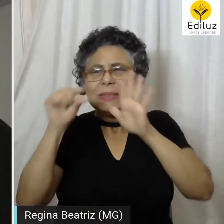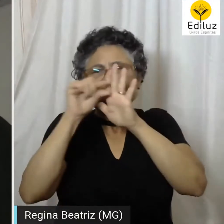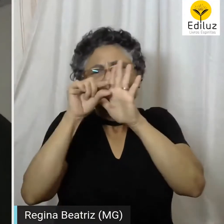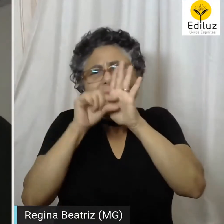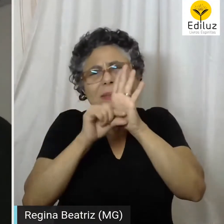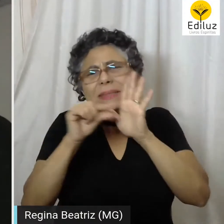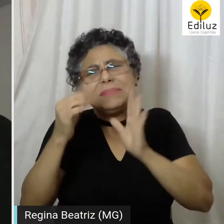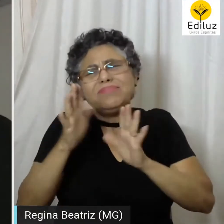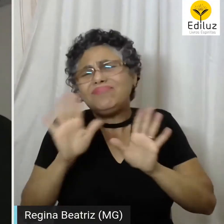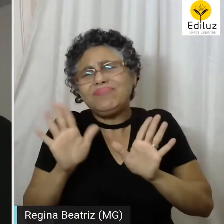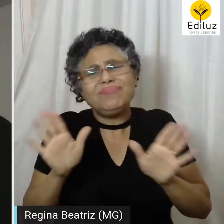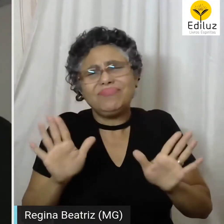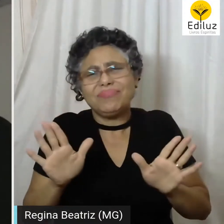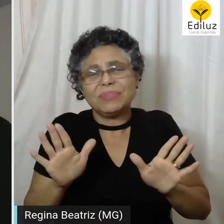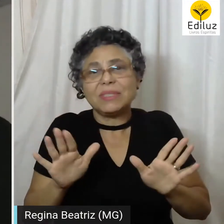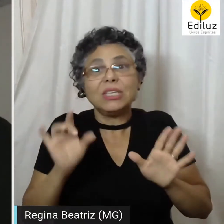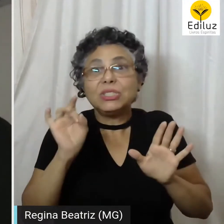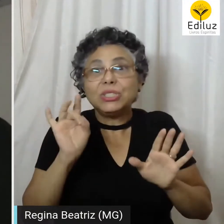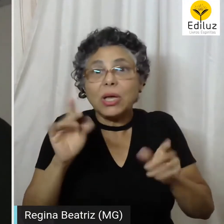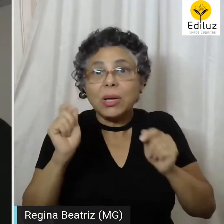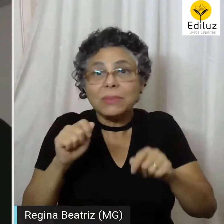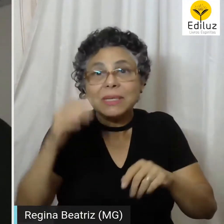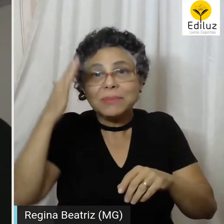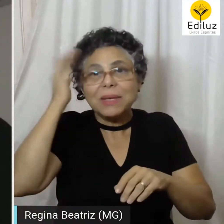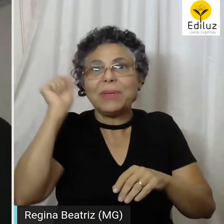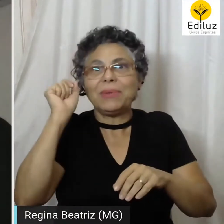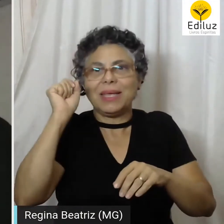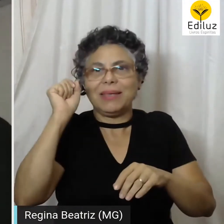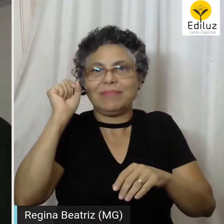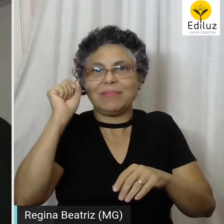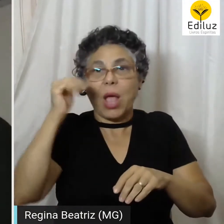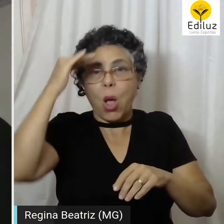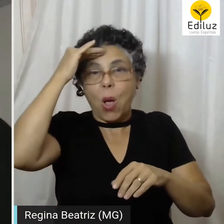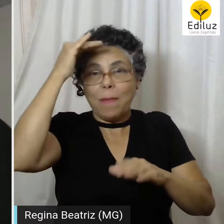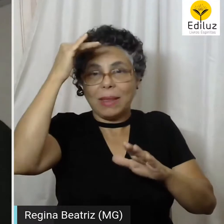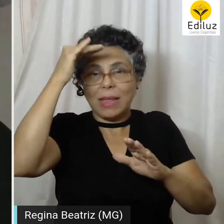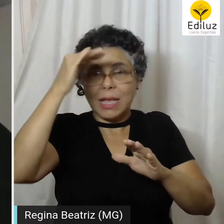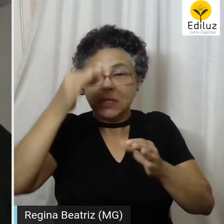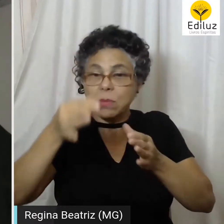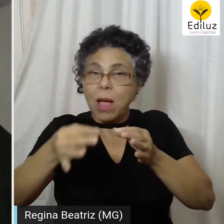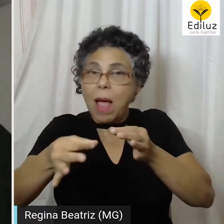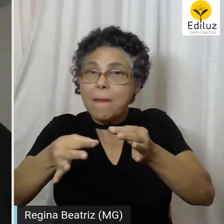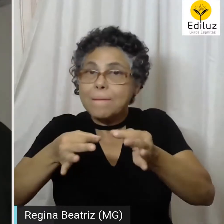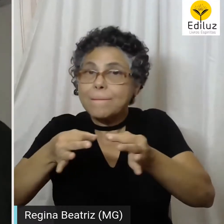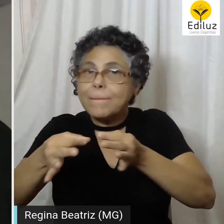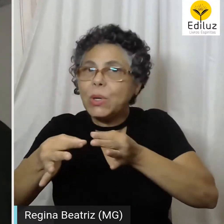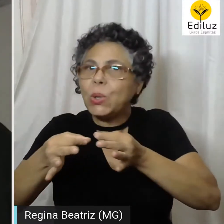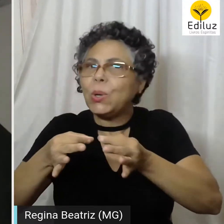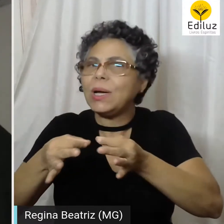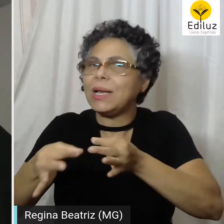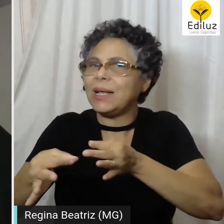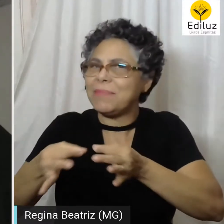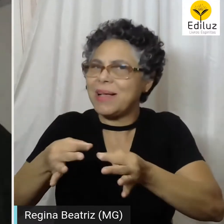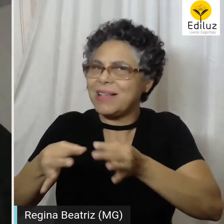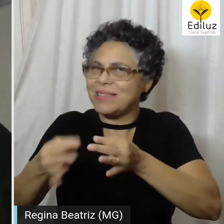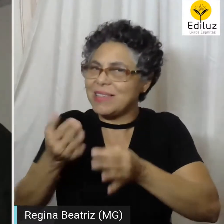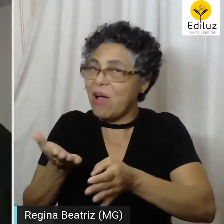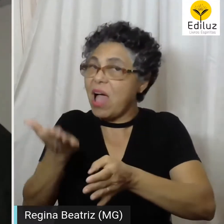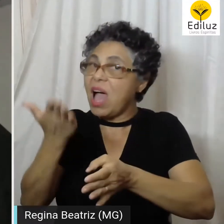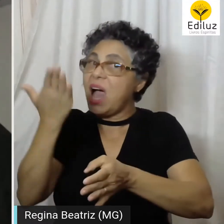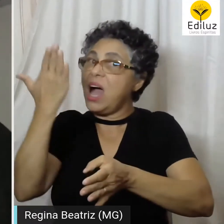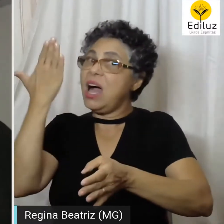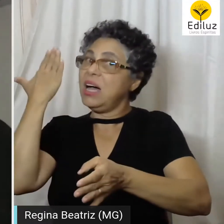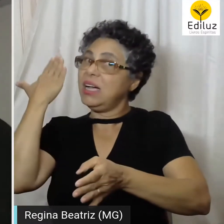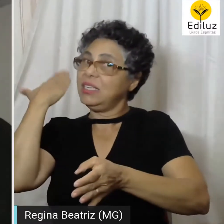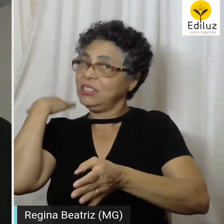delas. Basta-nos saber que ela obedece a uma programação precedente à constituição